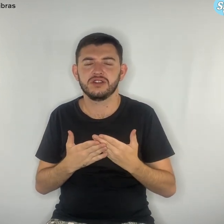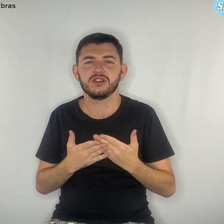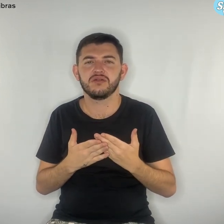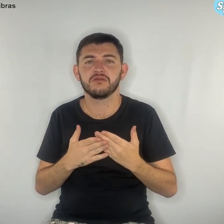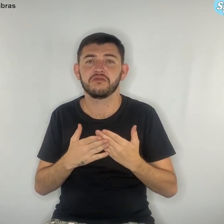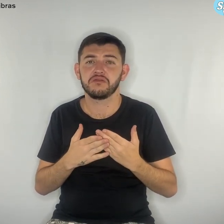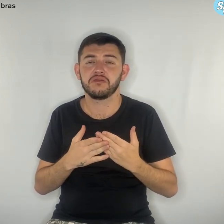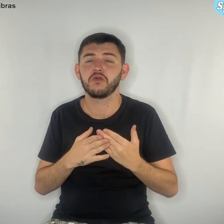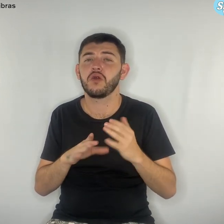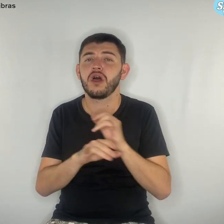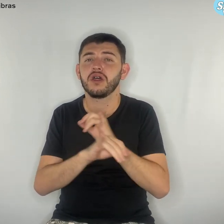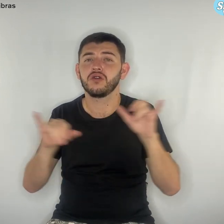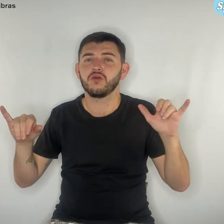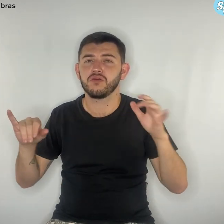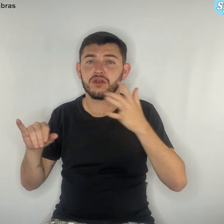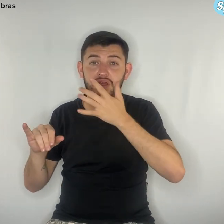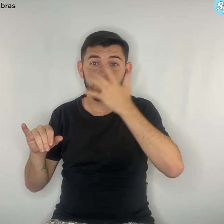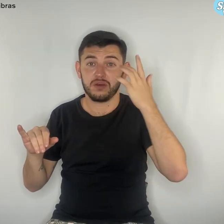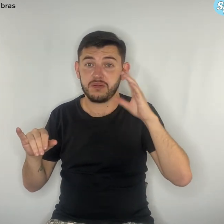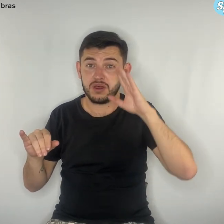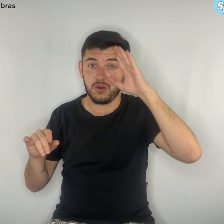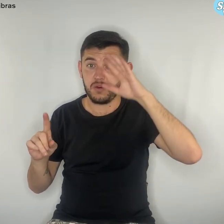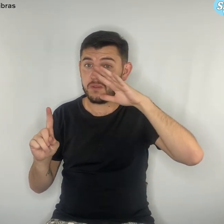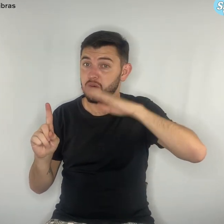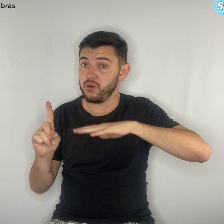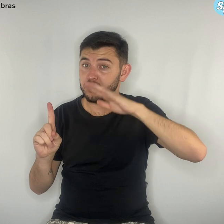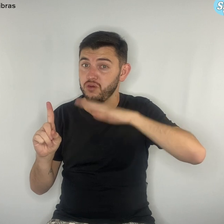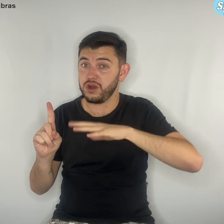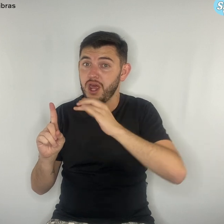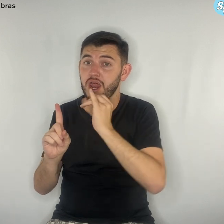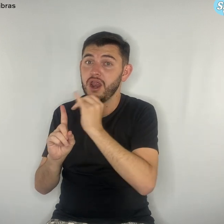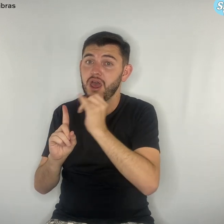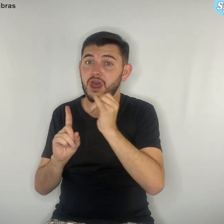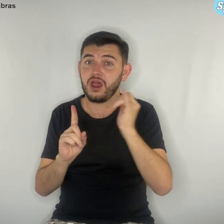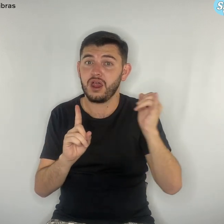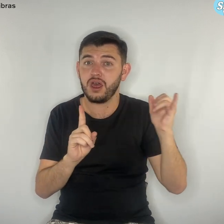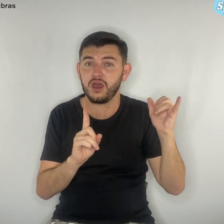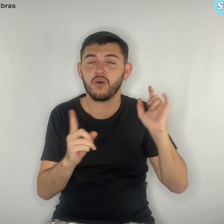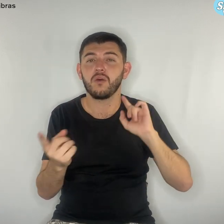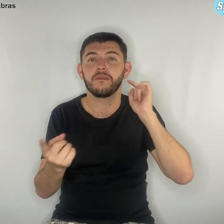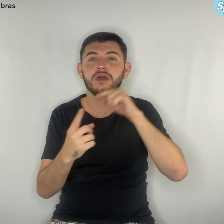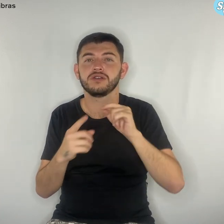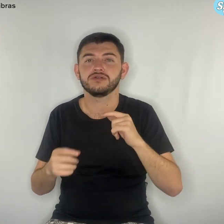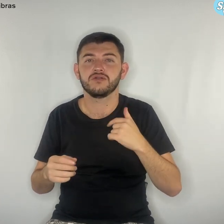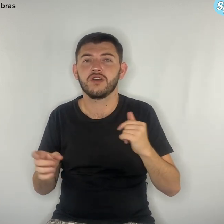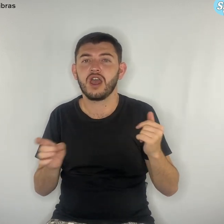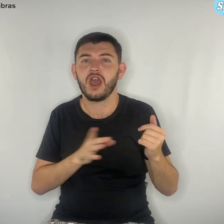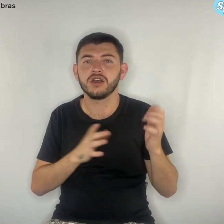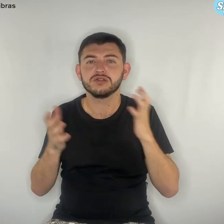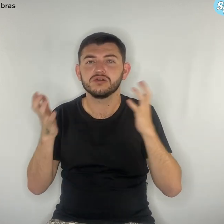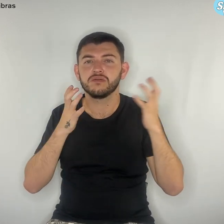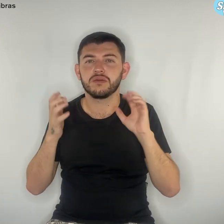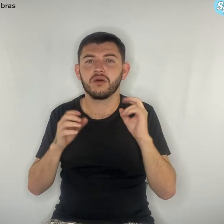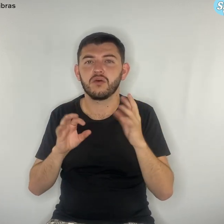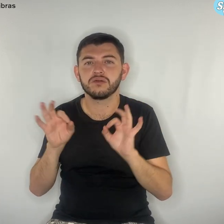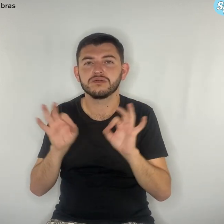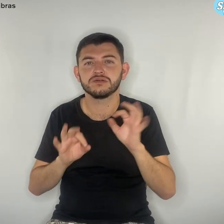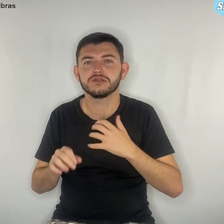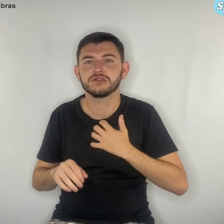bolsonaristas contam para assombrar e organizar a raiva, a ansiedade e a frustração